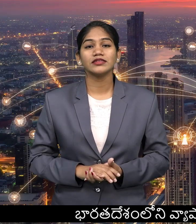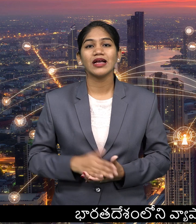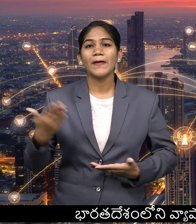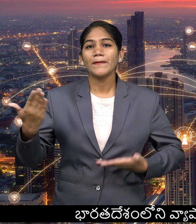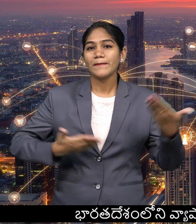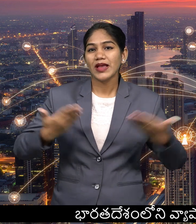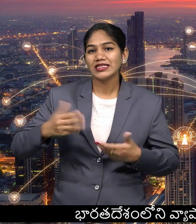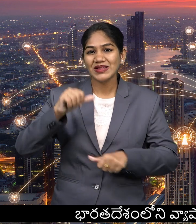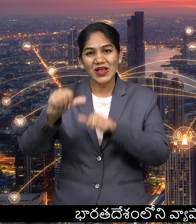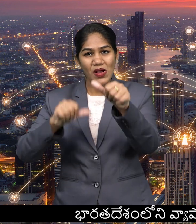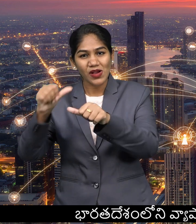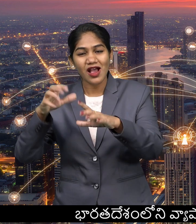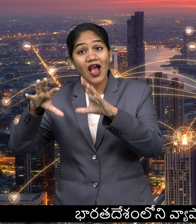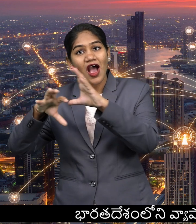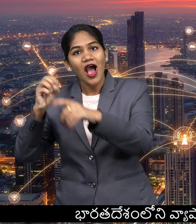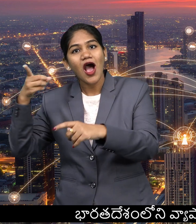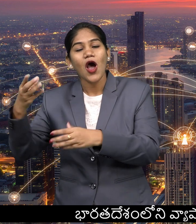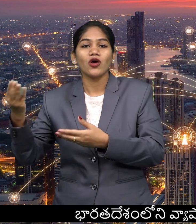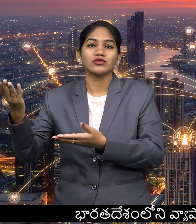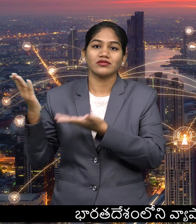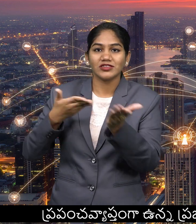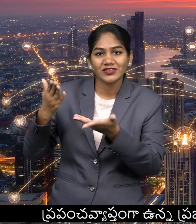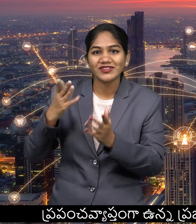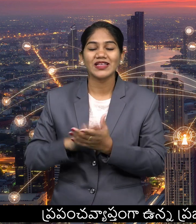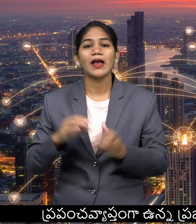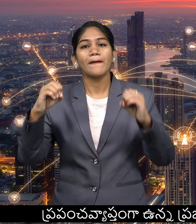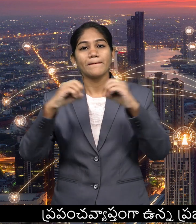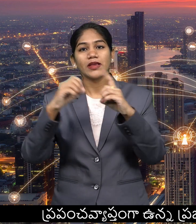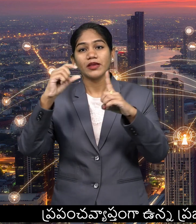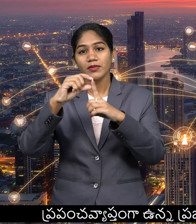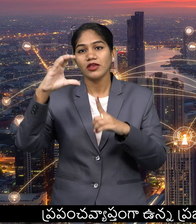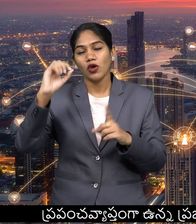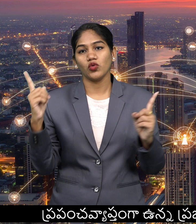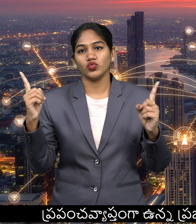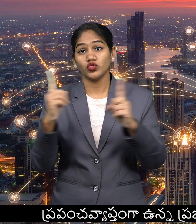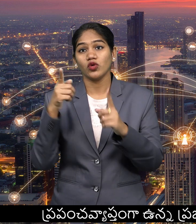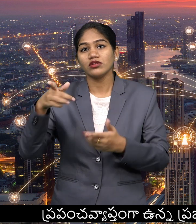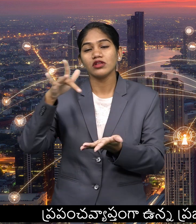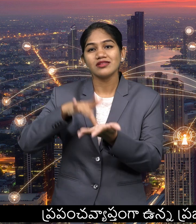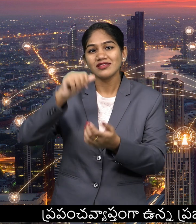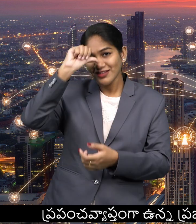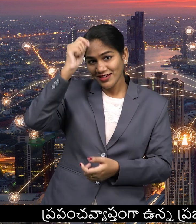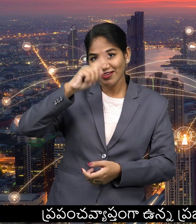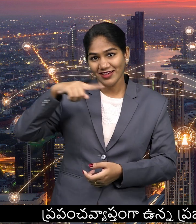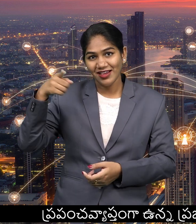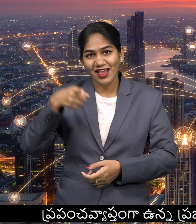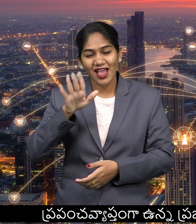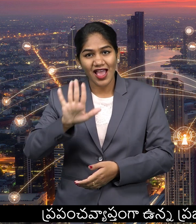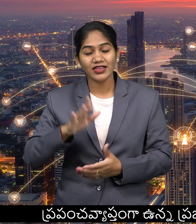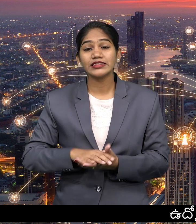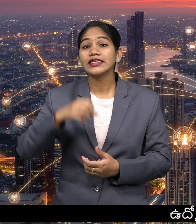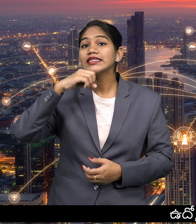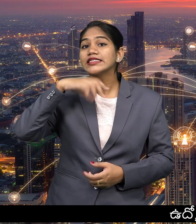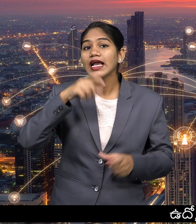భారతదేశంలోని వ్యాపార ప్రక్రియల అవుట్సోర్సింగ్ బీపీఓ ప్రపంచవ్యాప్తంగా ఉన్న ప్రజలకు సేవలను అందించే